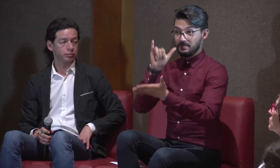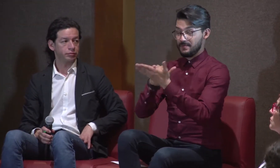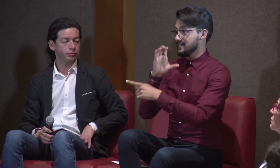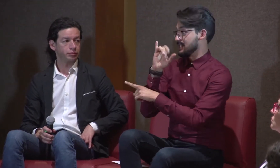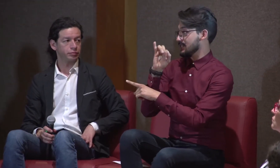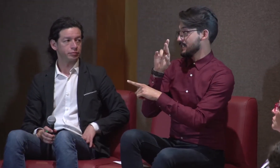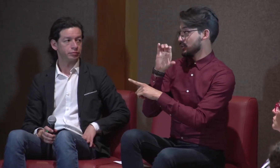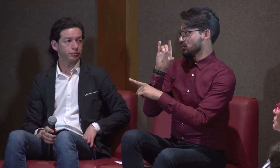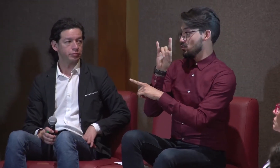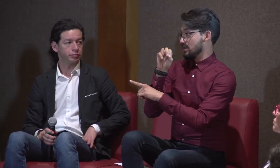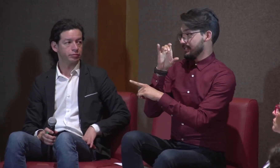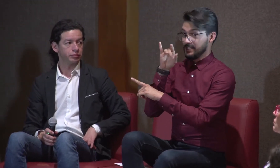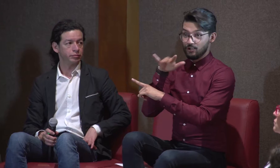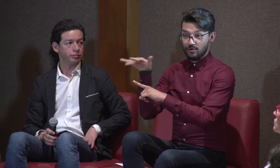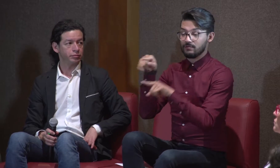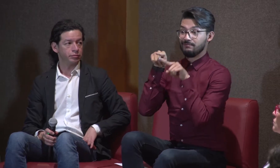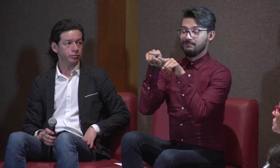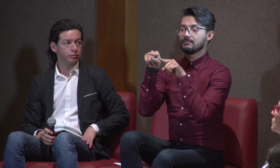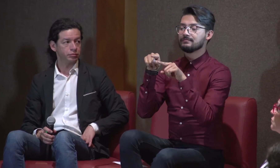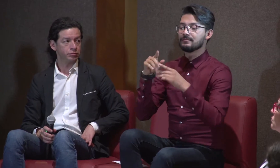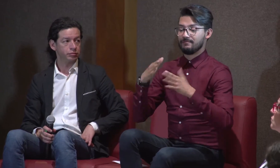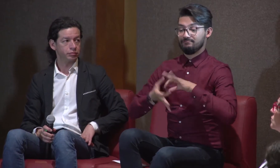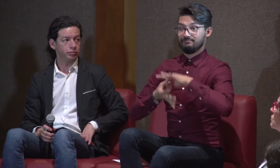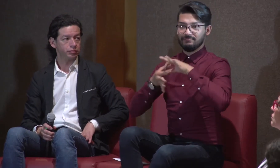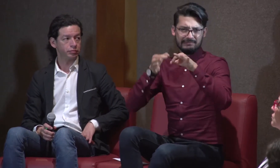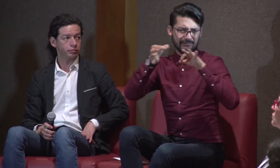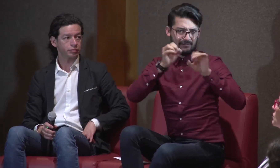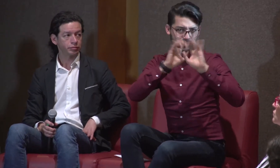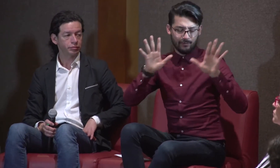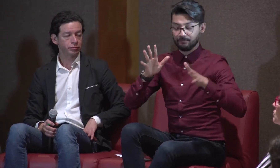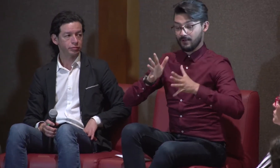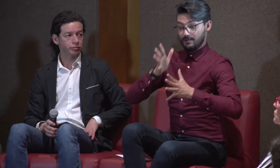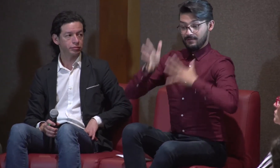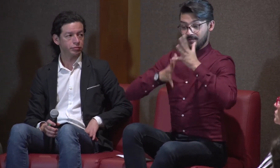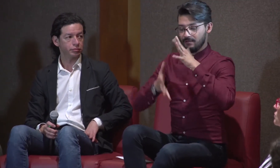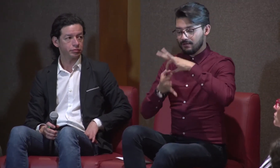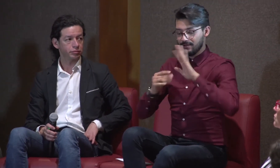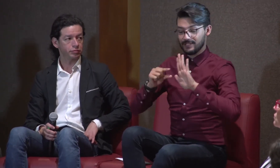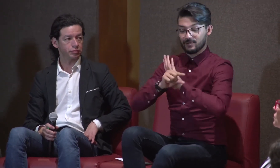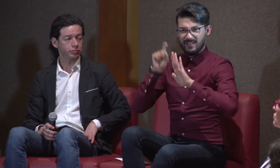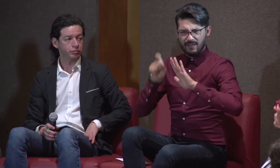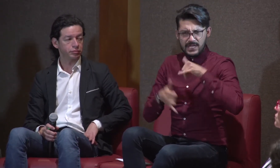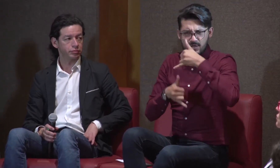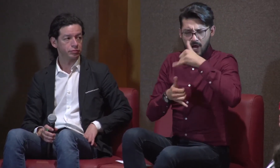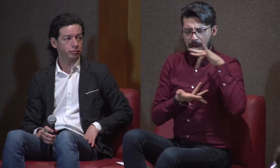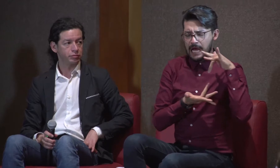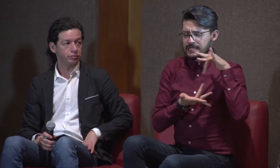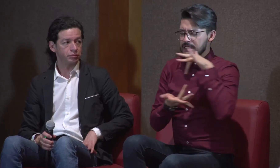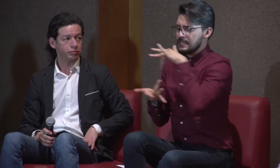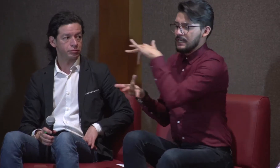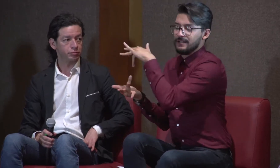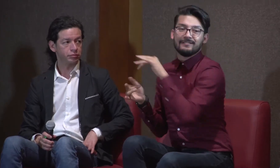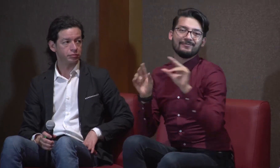Muy bien, es importante aclarar que este video hacía parte de lo que nos explicaba Boris acerca de circunscripciones, pero sí quisiéramos aclarar